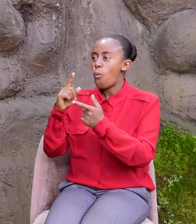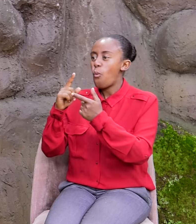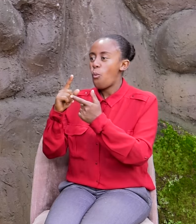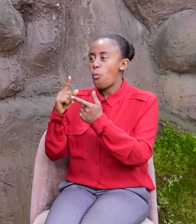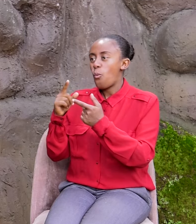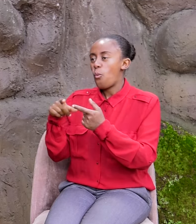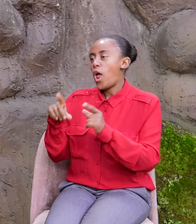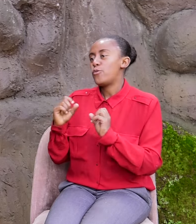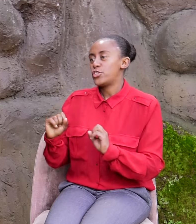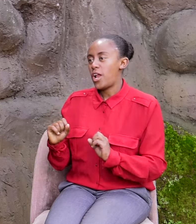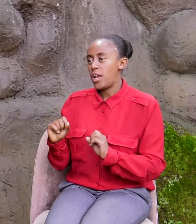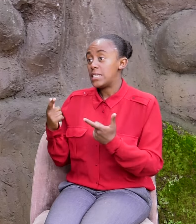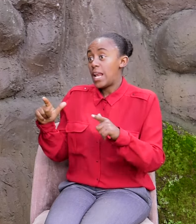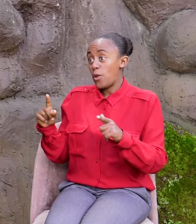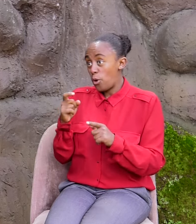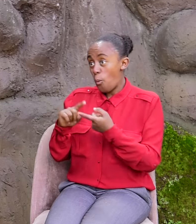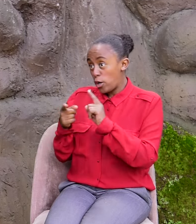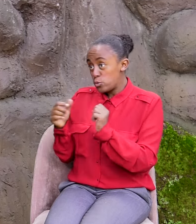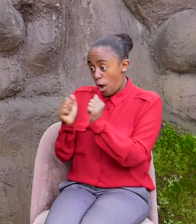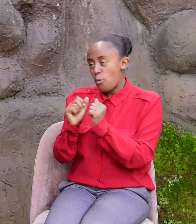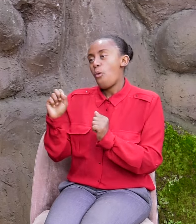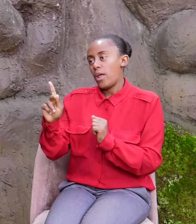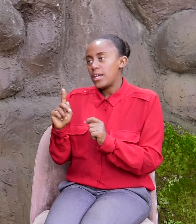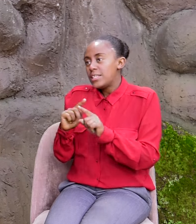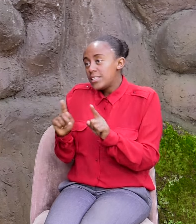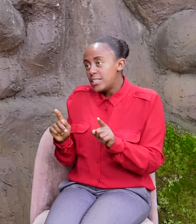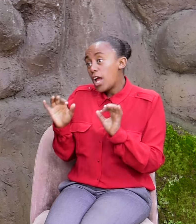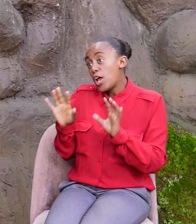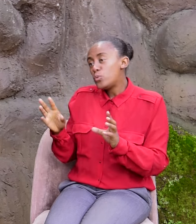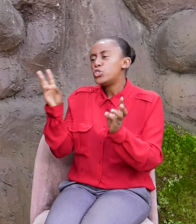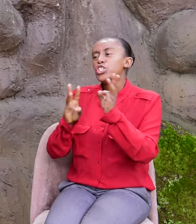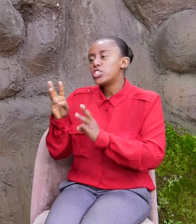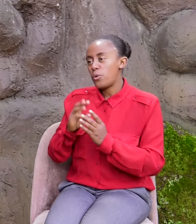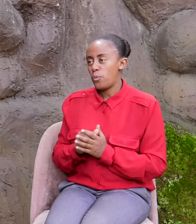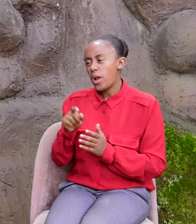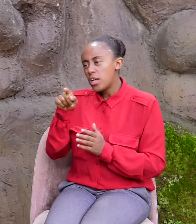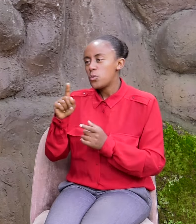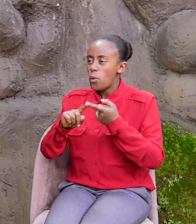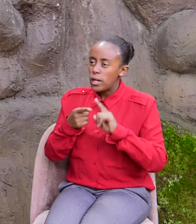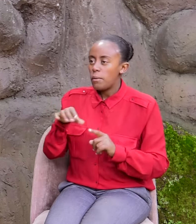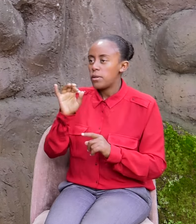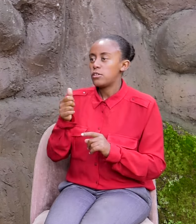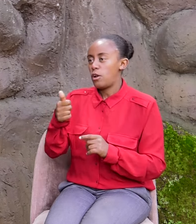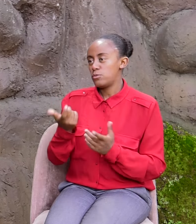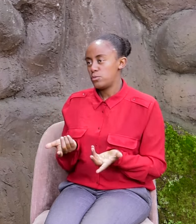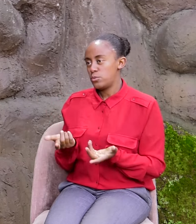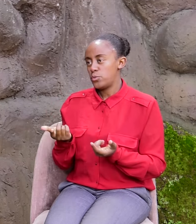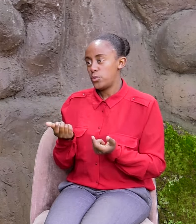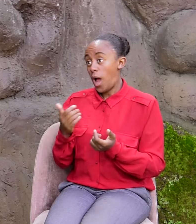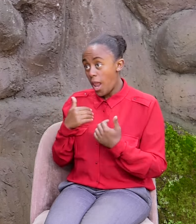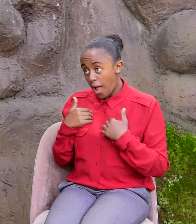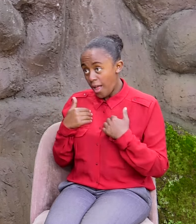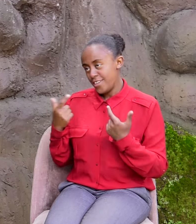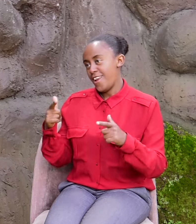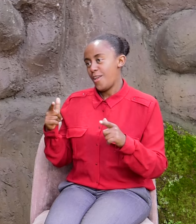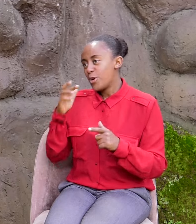ጓደኞችህ አብረው ከሌሉ ወይም ካሉ እንጂ ከሌሉ ያው ችግር ነው አይደለም የሆነው። ካሉ ያው እድለኛ ነህ ማለት